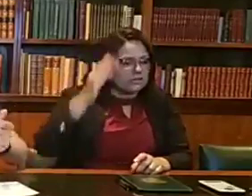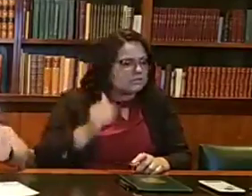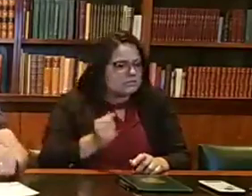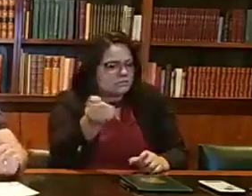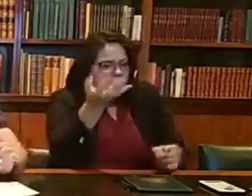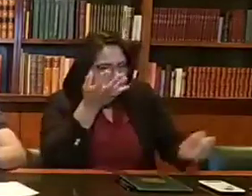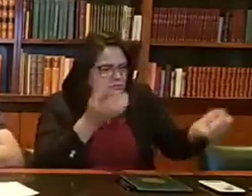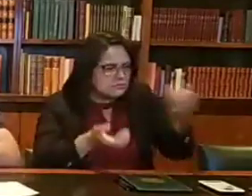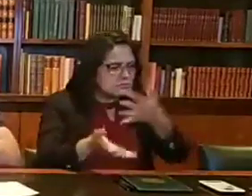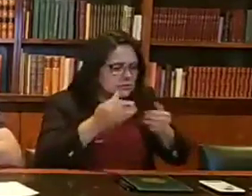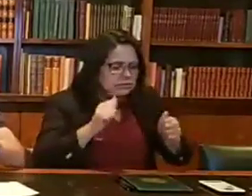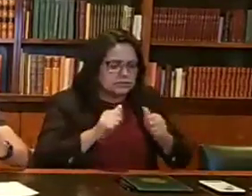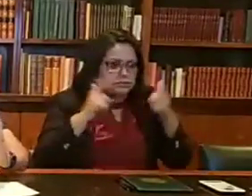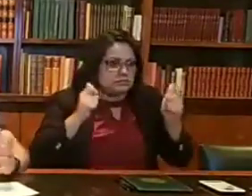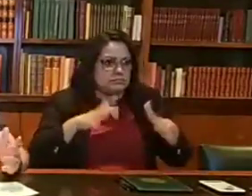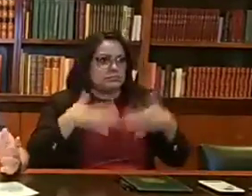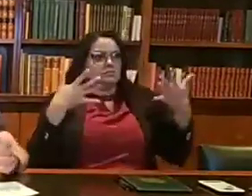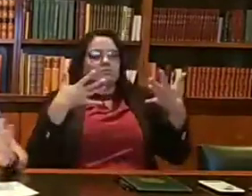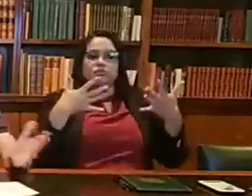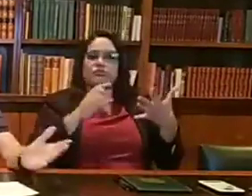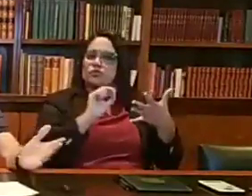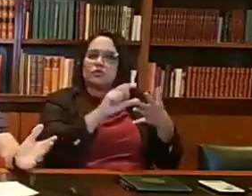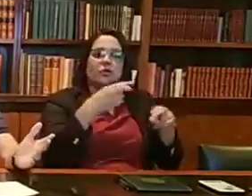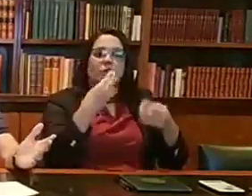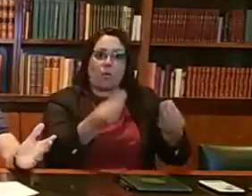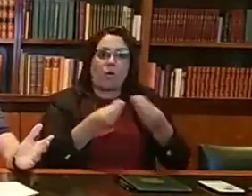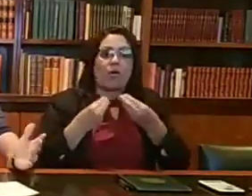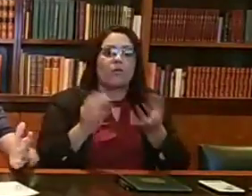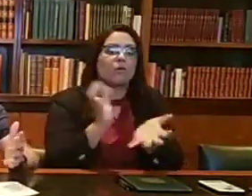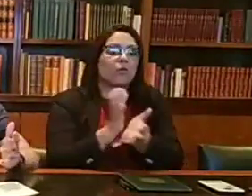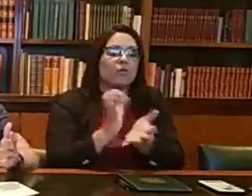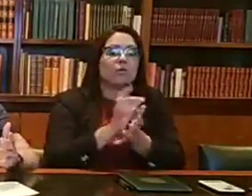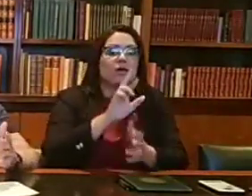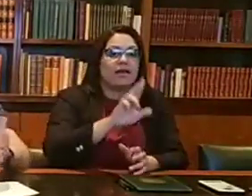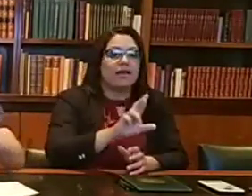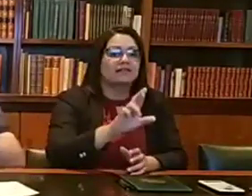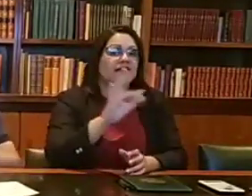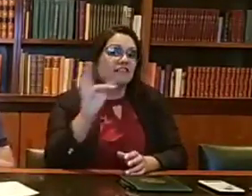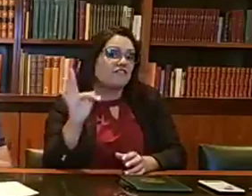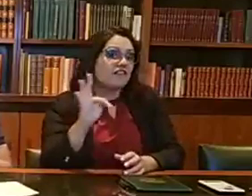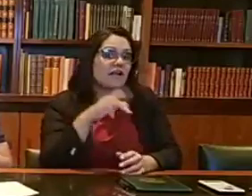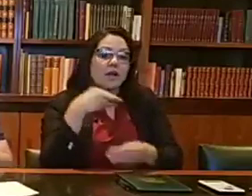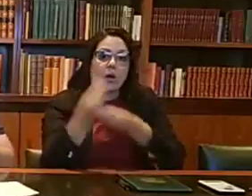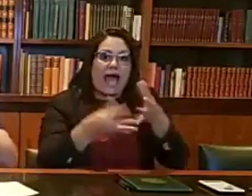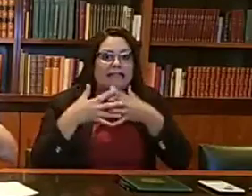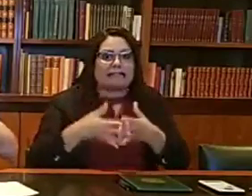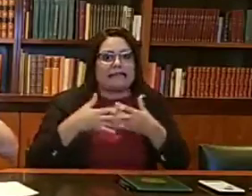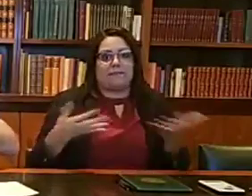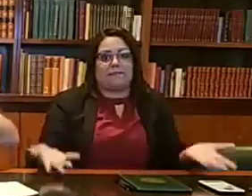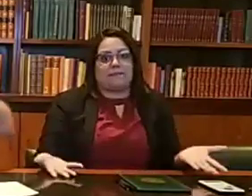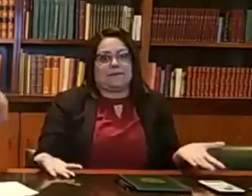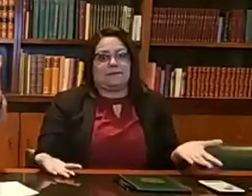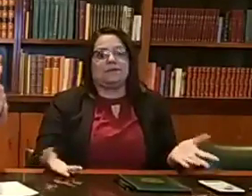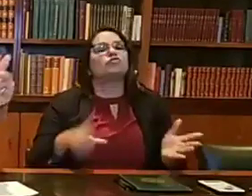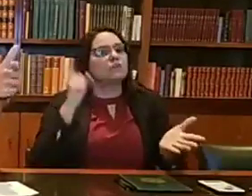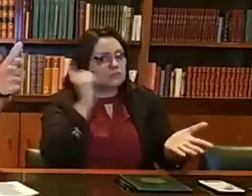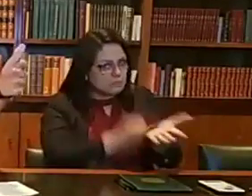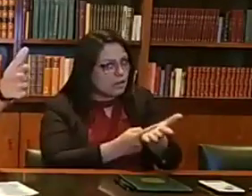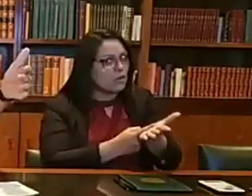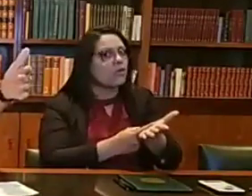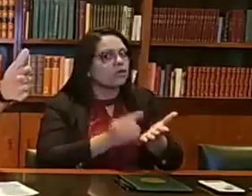o desenvolvimento do Brasil. É coisa terrível a burocracia, terrível. Tá certo? Bem, remarcamos uma nova